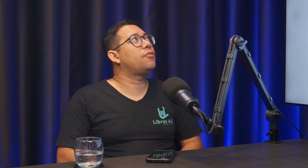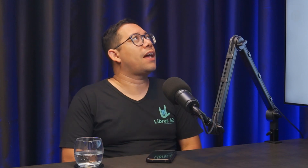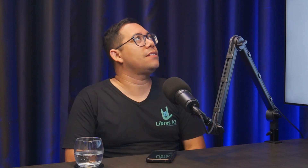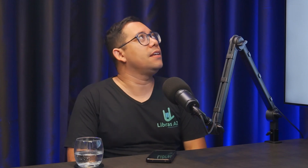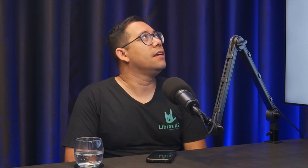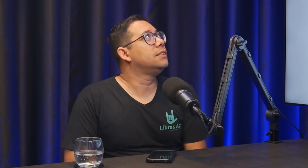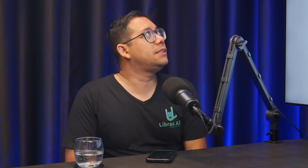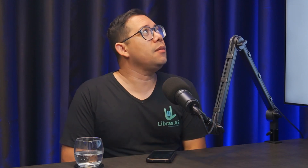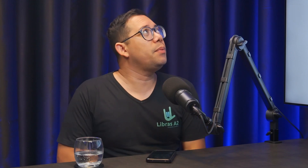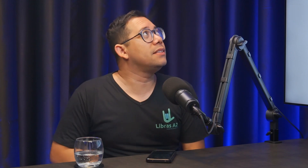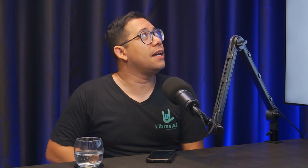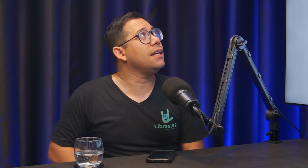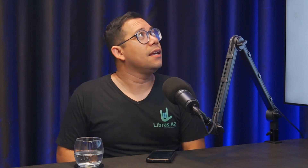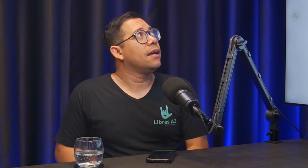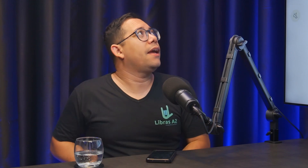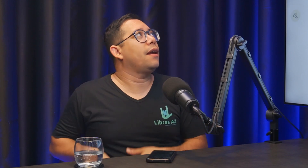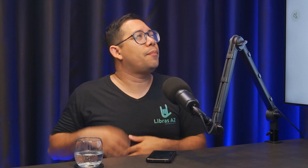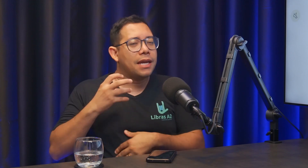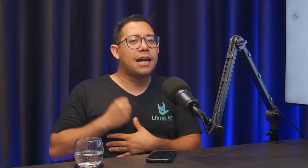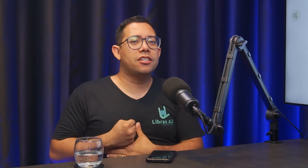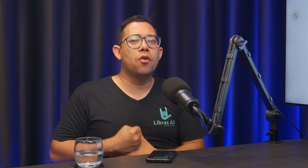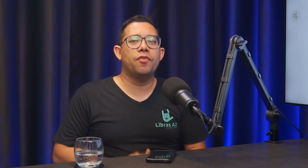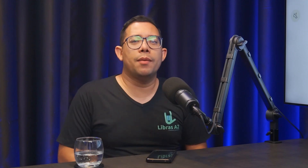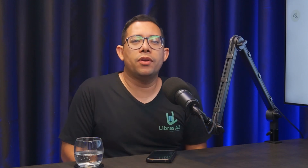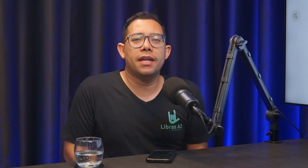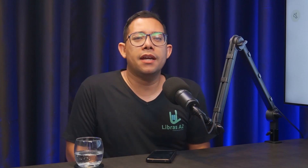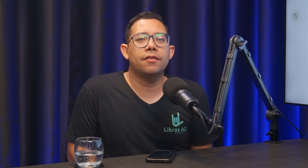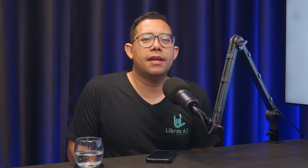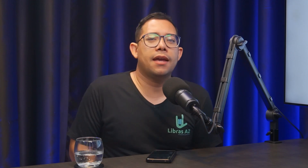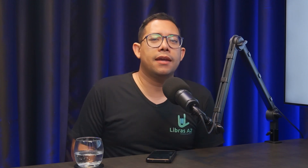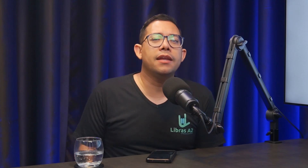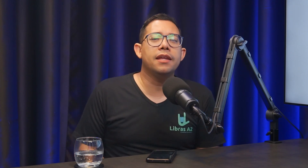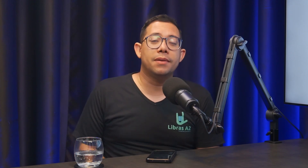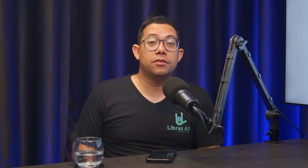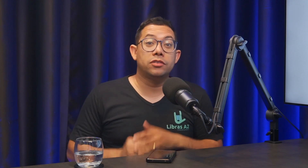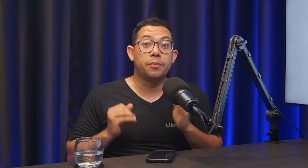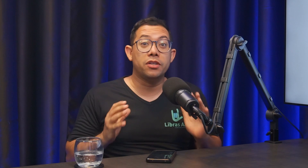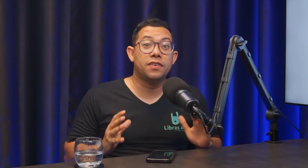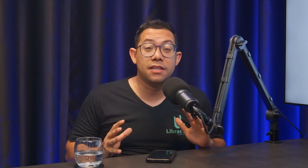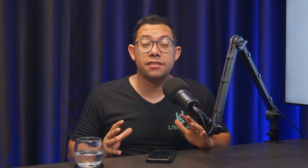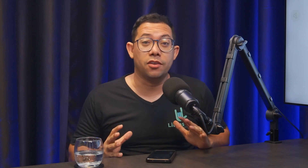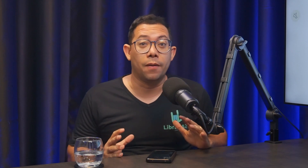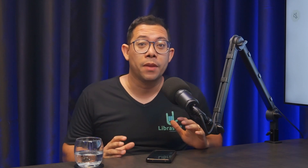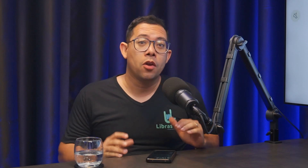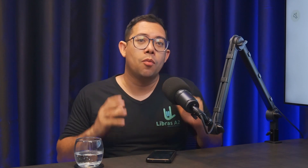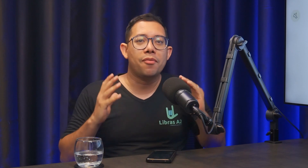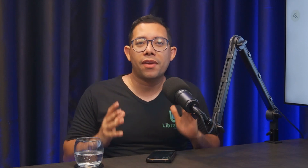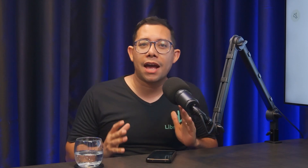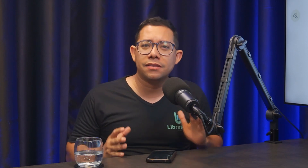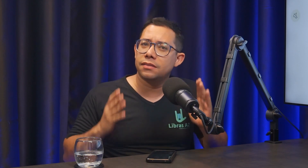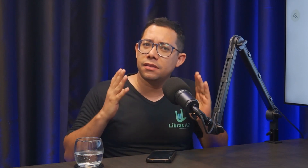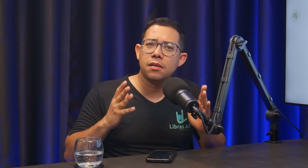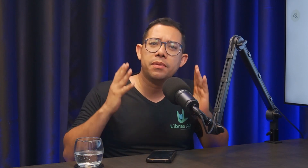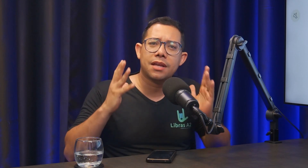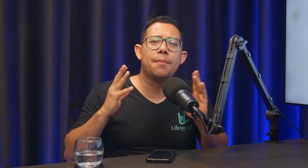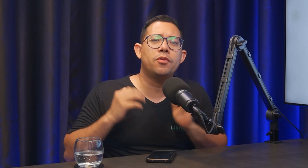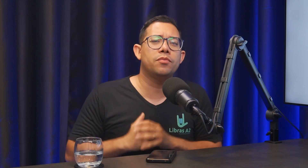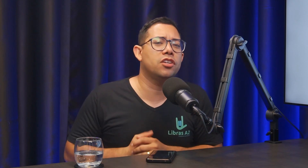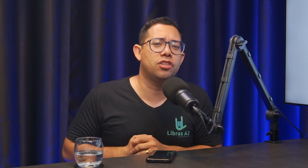frase simples aí, para encaixar o verbo querer em Libras? Então, você pode fazer assim, ó. Uma frase simples, rápida e objetiva em